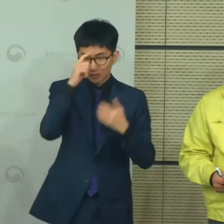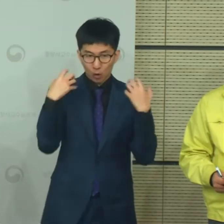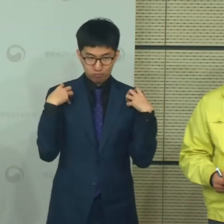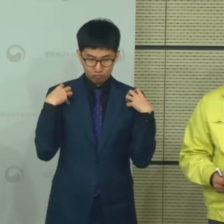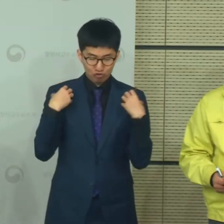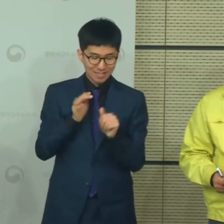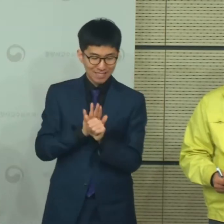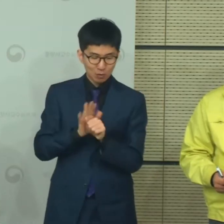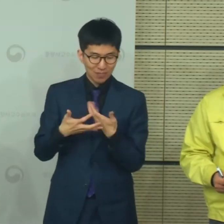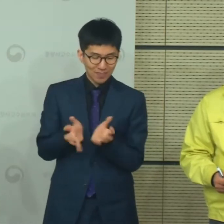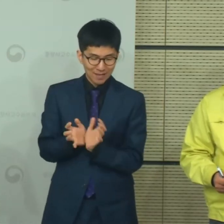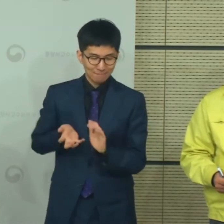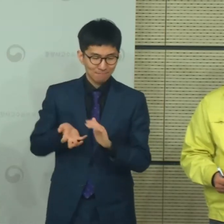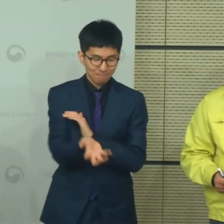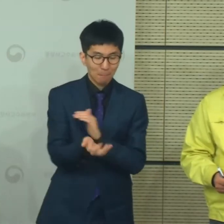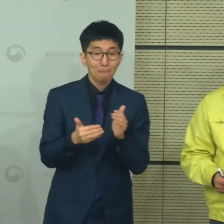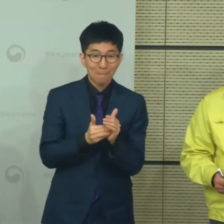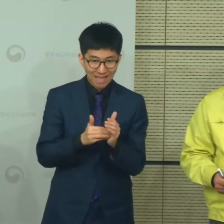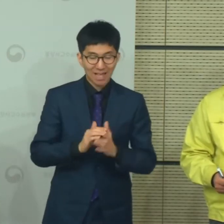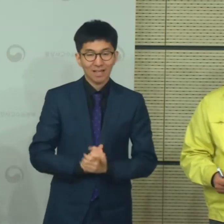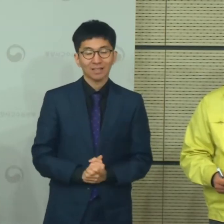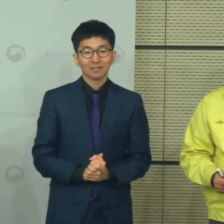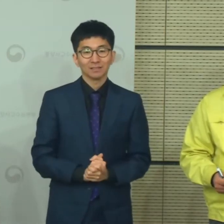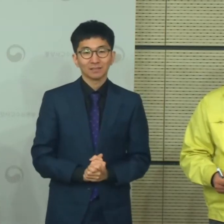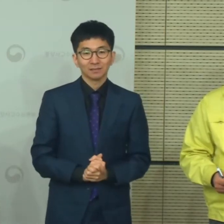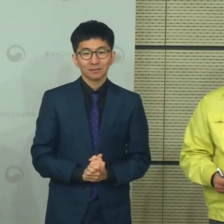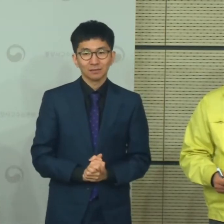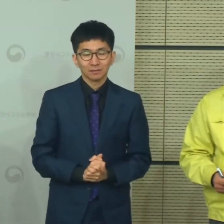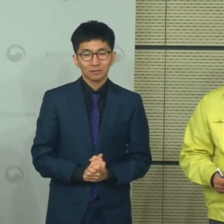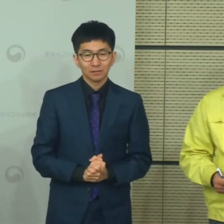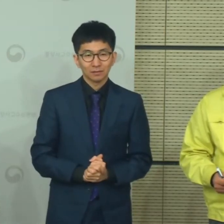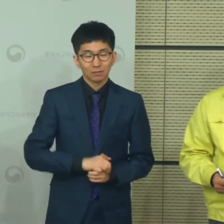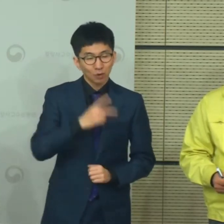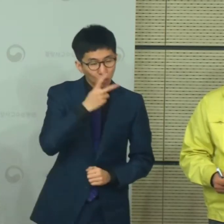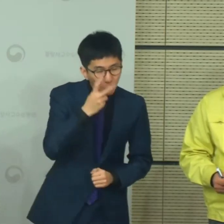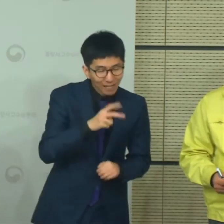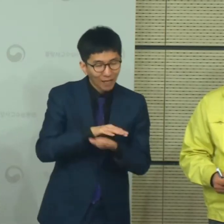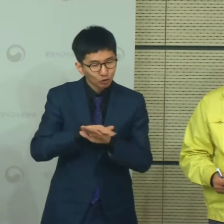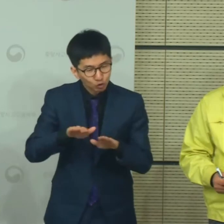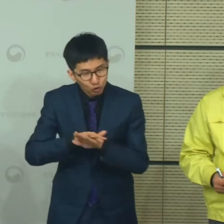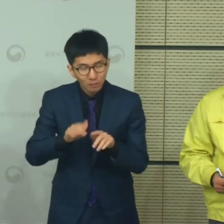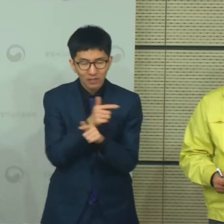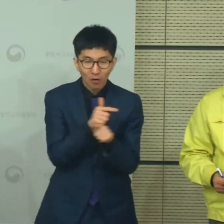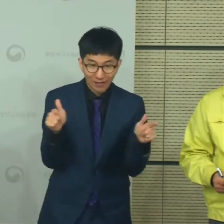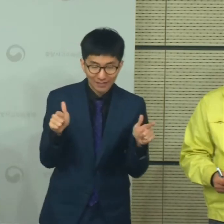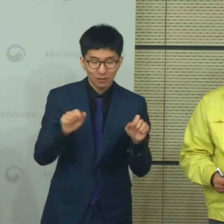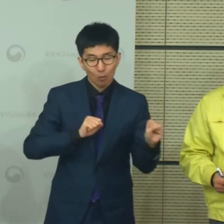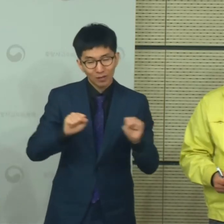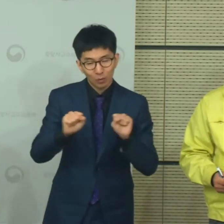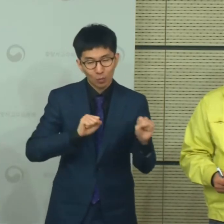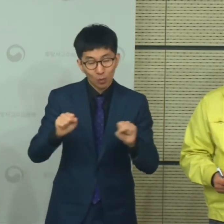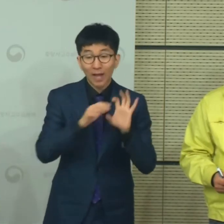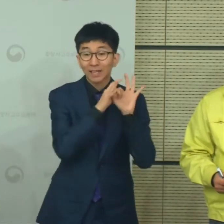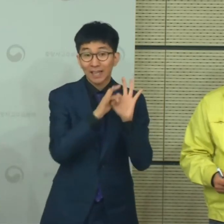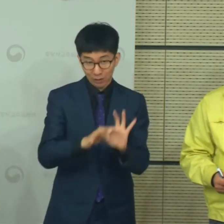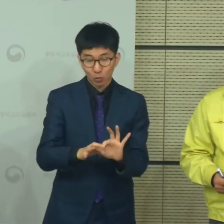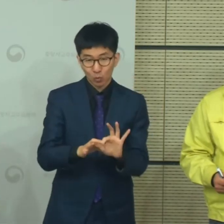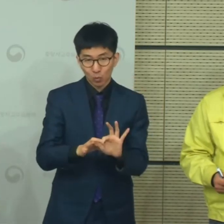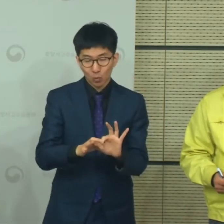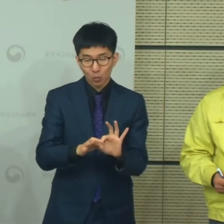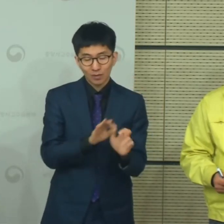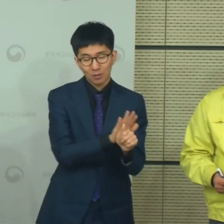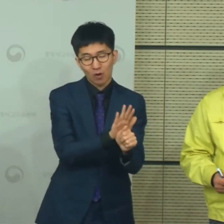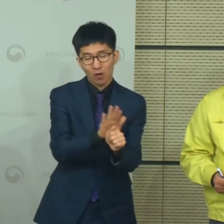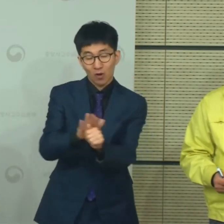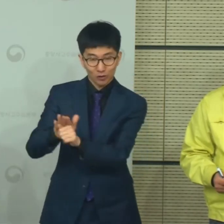지원단이 내려가 있습니다. 내려가서 여러 가지 조치들을 그 방역대책본부의 그 즉각 대응 팀과 같이